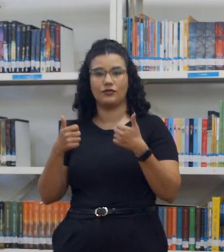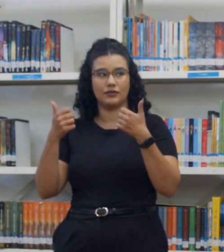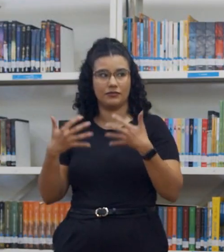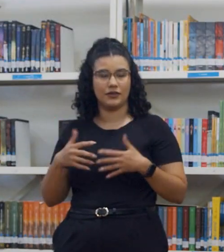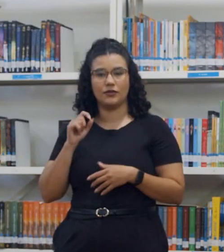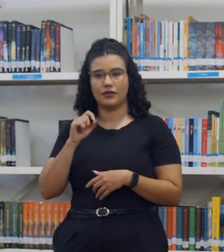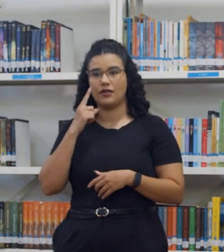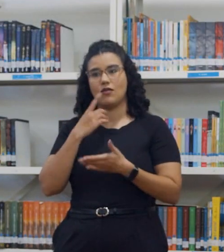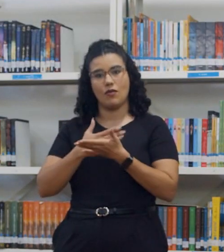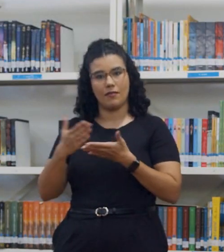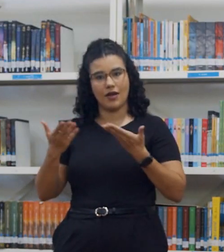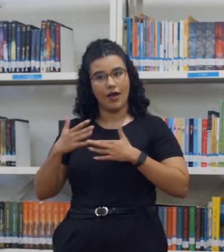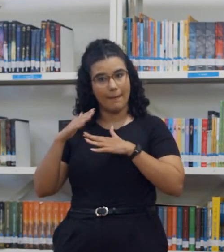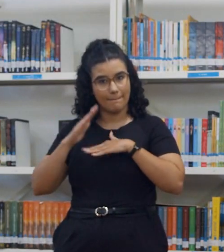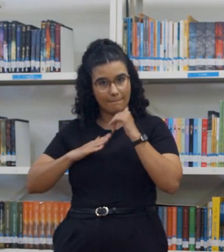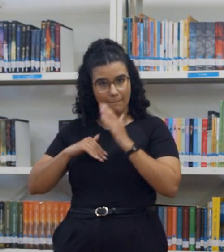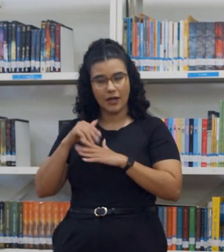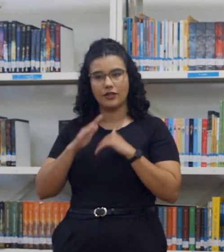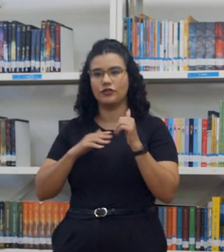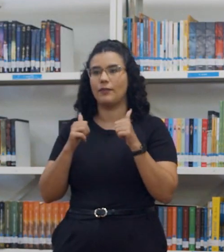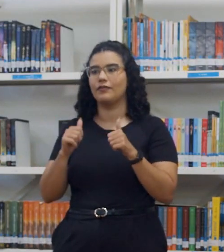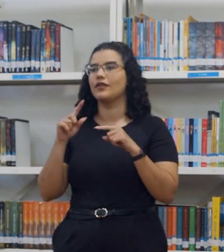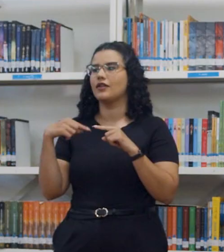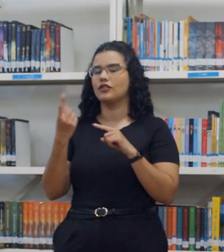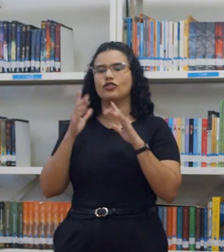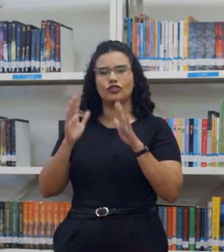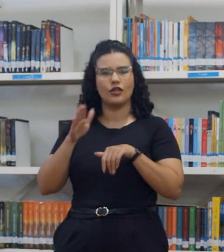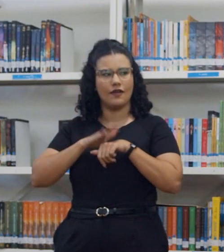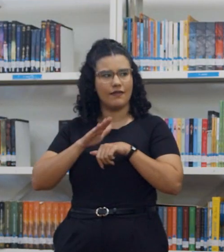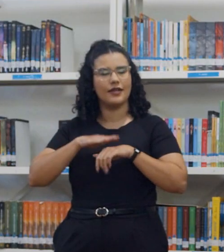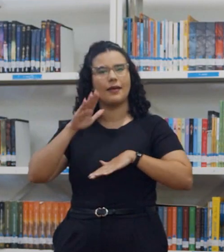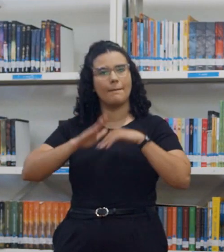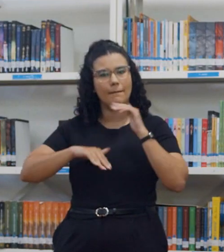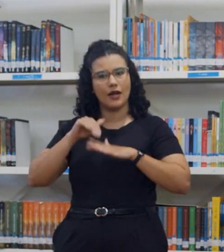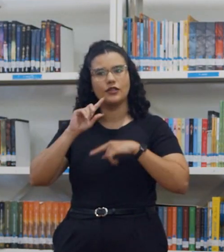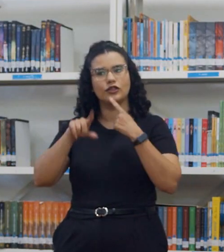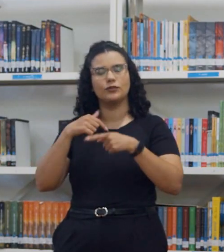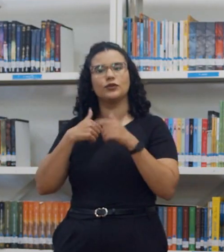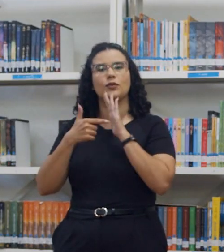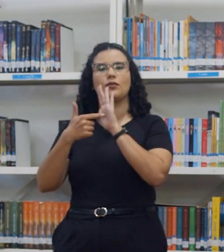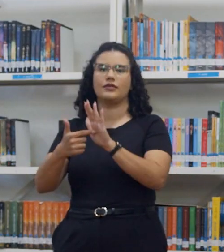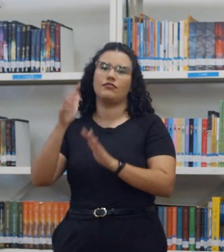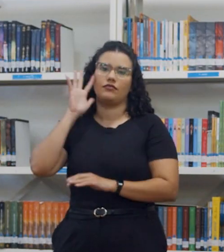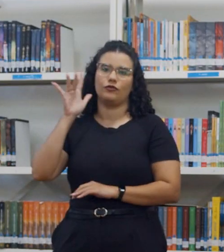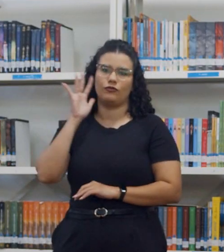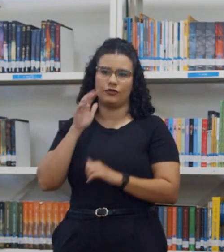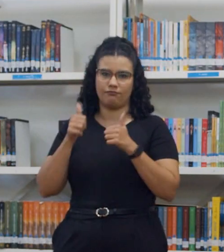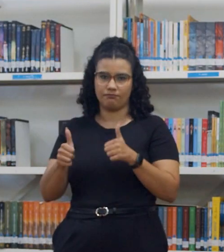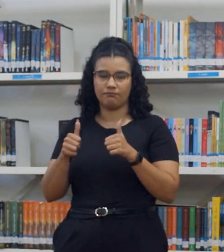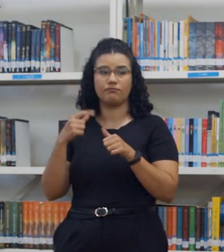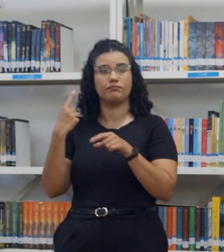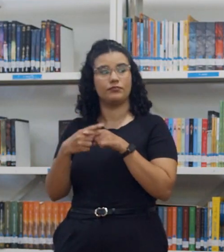Vamos passar para a prática. Depois que vocês fizerem a prática, eu vou mostrar a teoria. Tá? Por